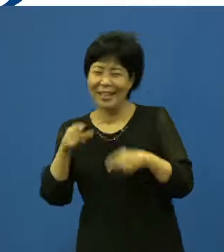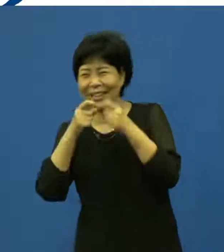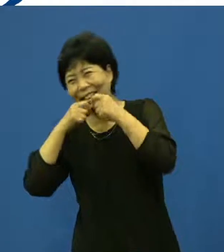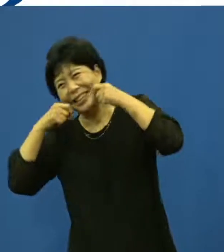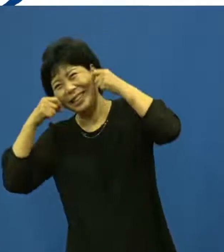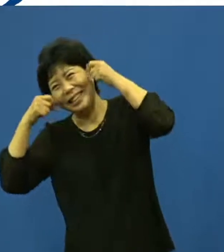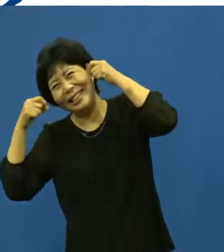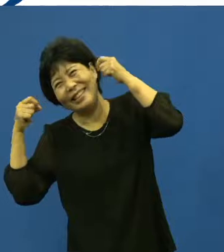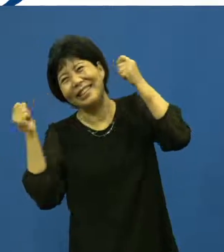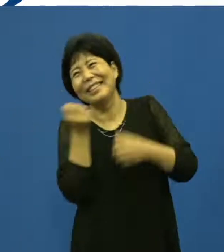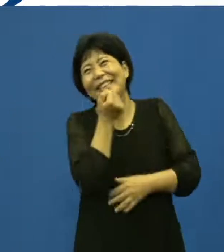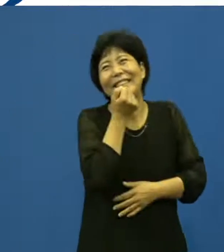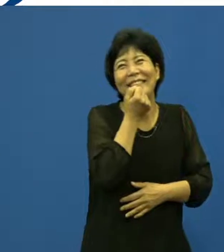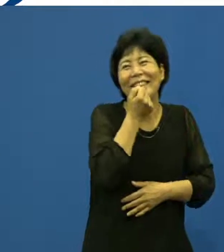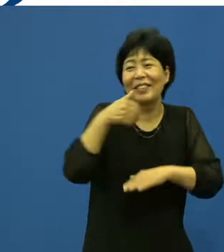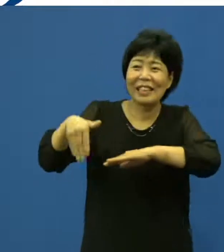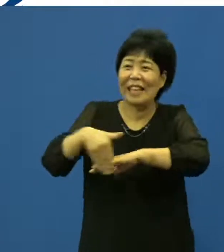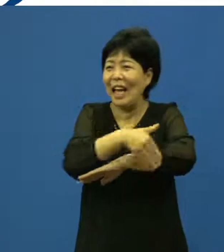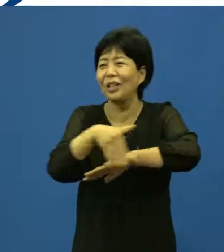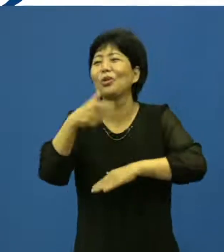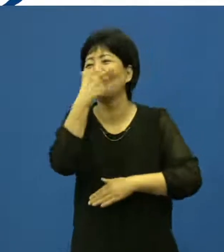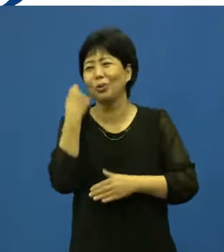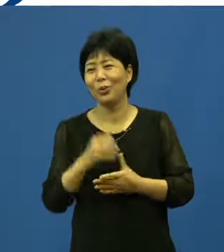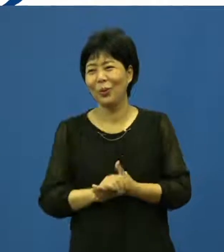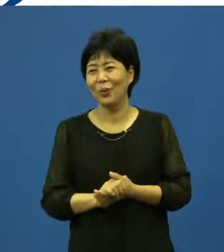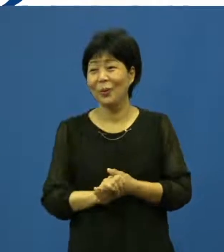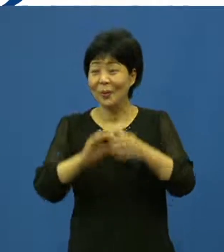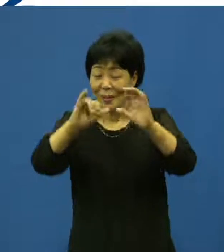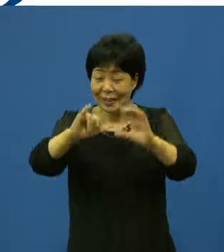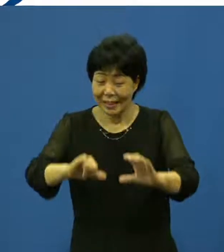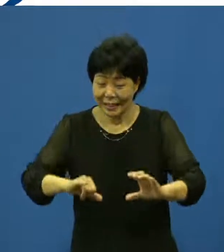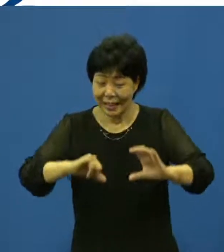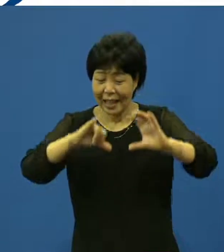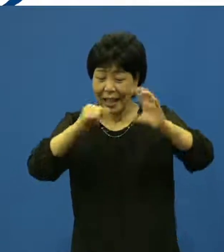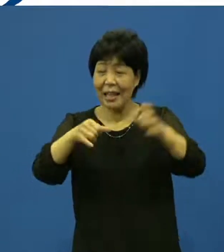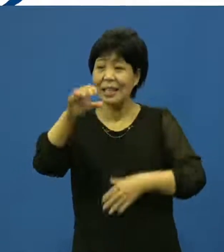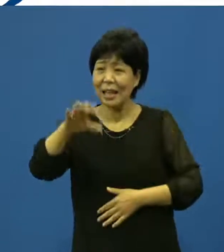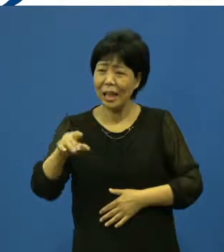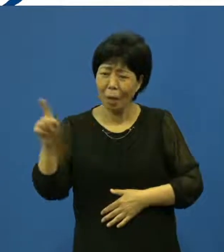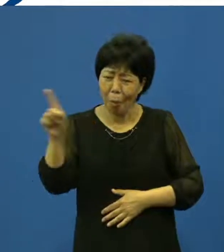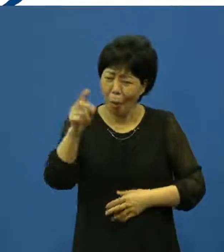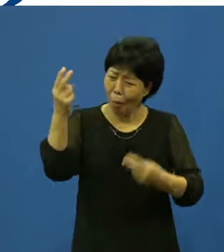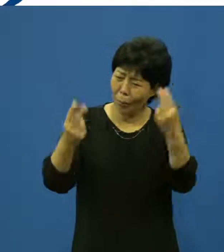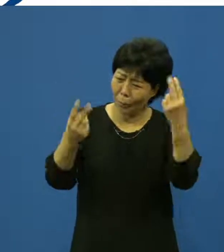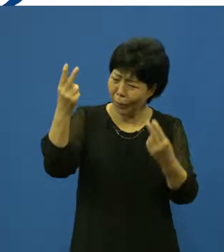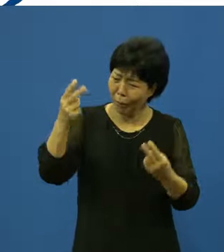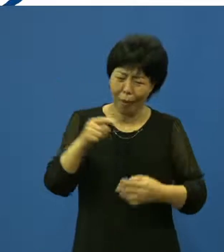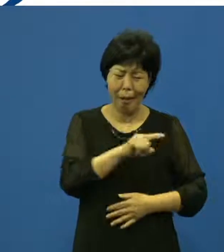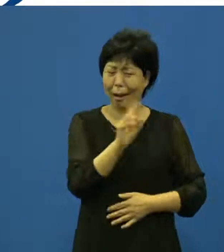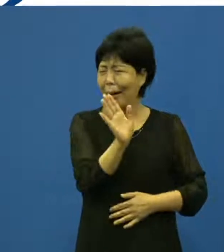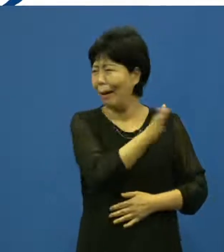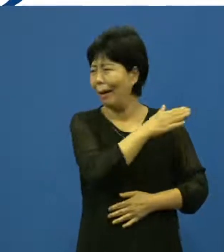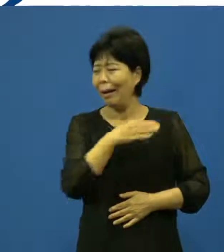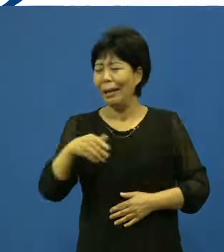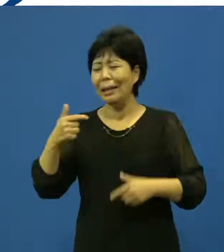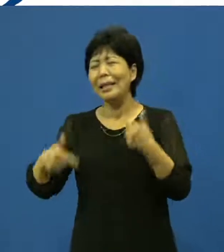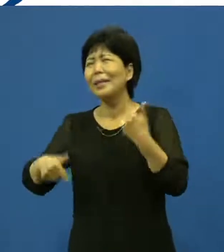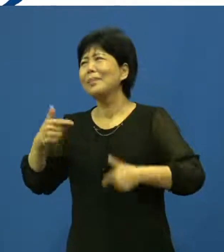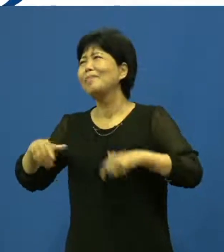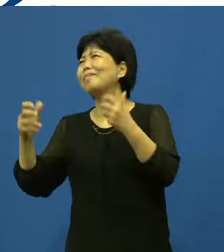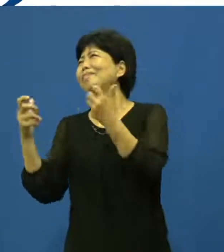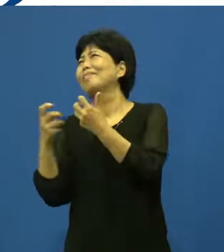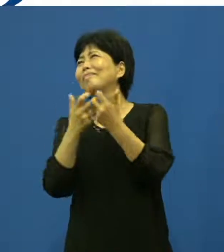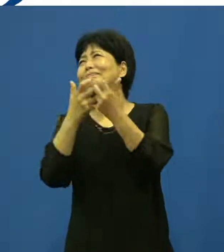부족해. 이 세상의 어떤 것보다도 기쁨이 넘칠 수밖에 없는 게 복음의